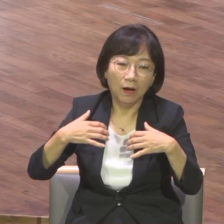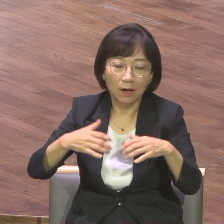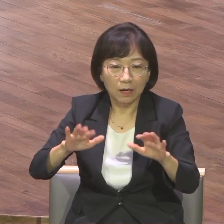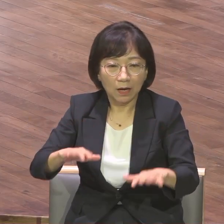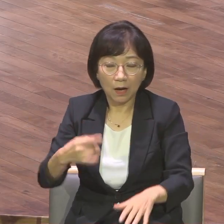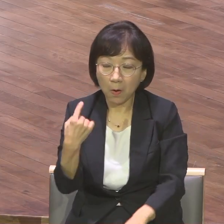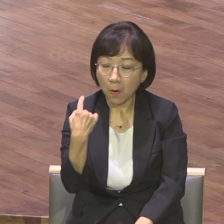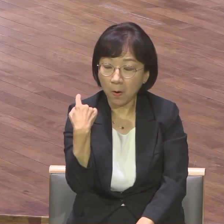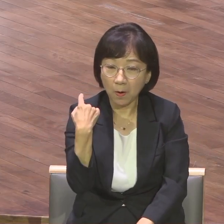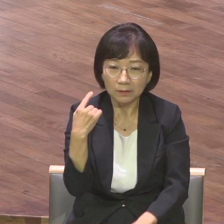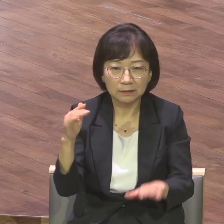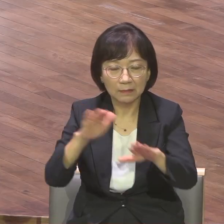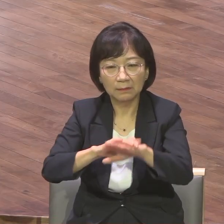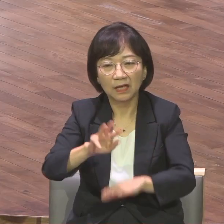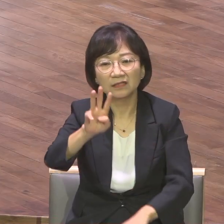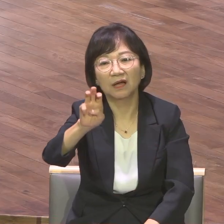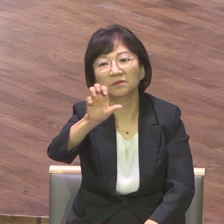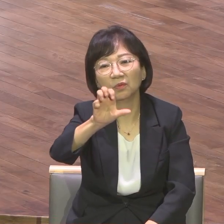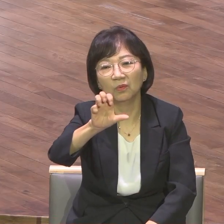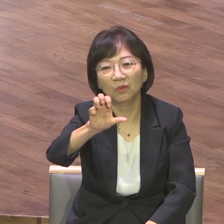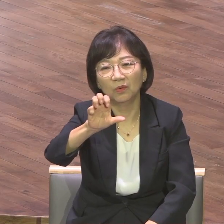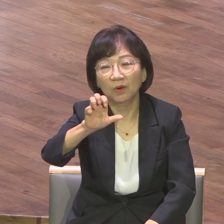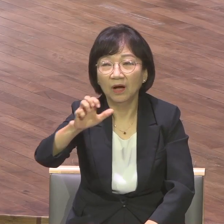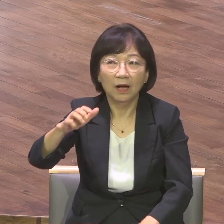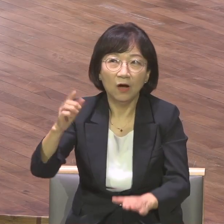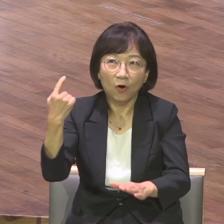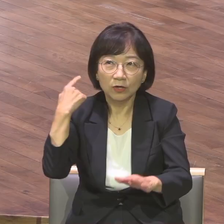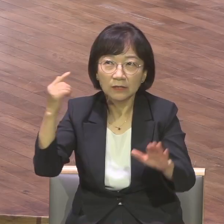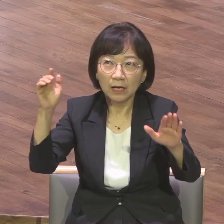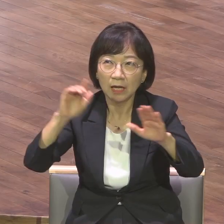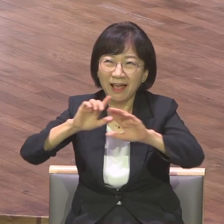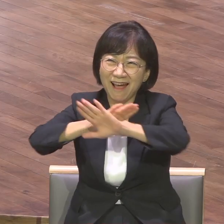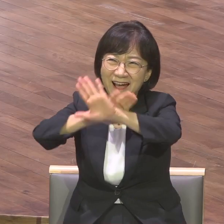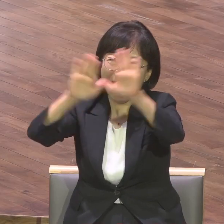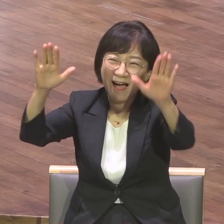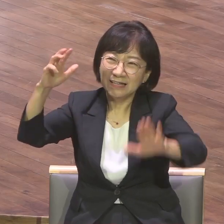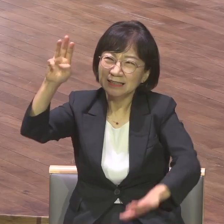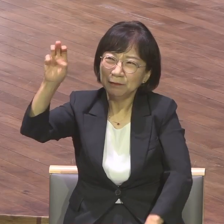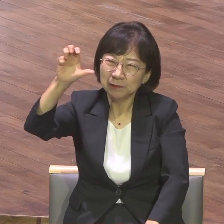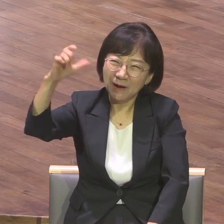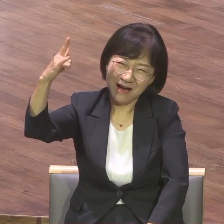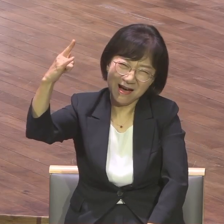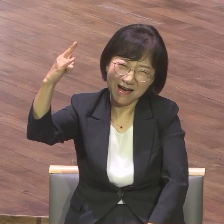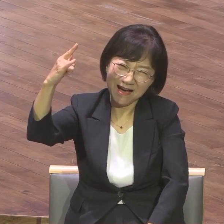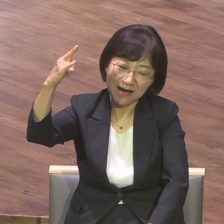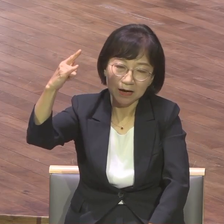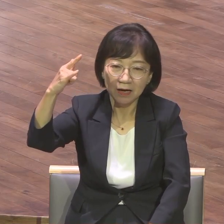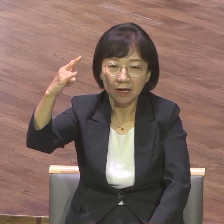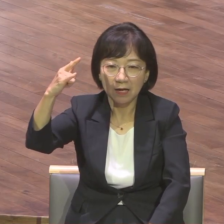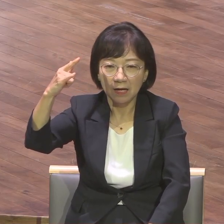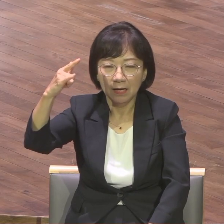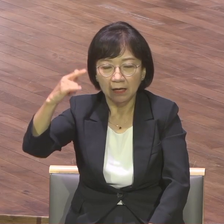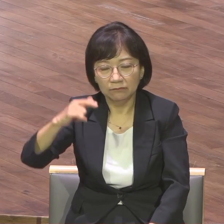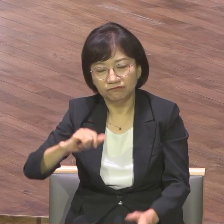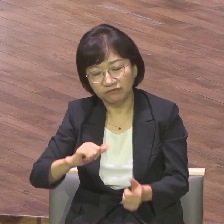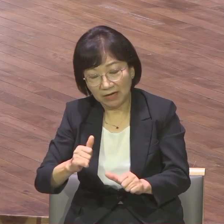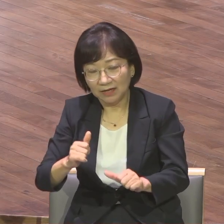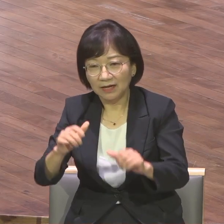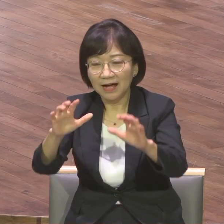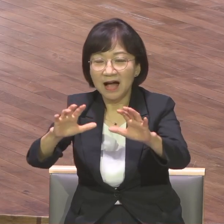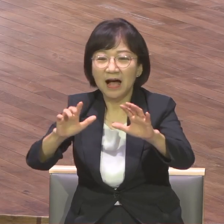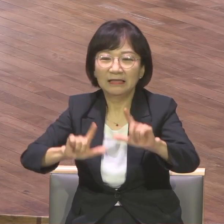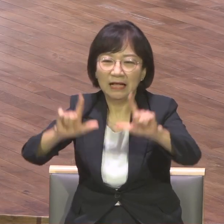35도, 어제도 35도 계속 이렇게 되니까 정말 기후온난화 현상이 너무